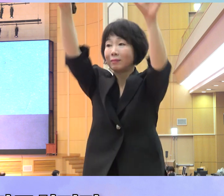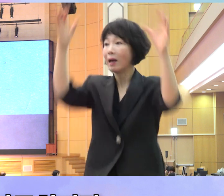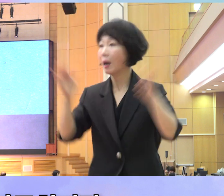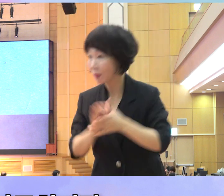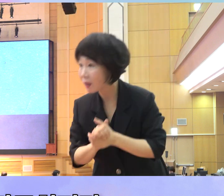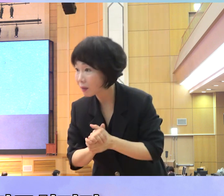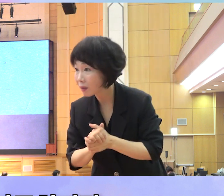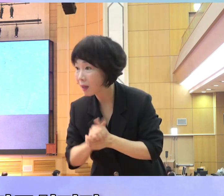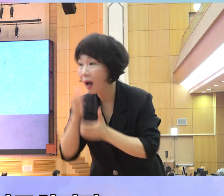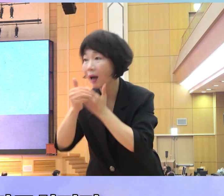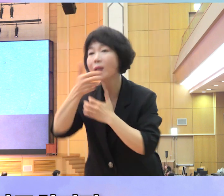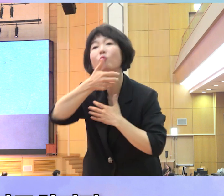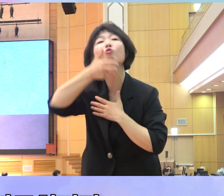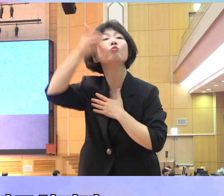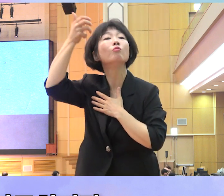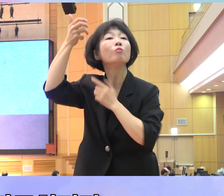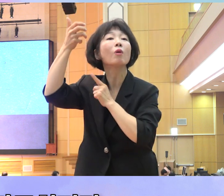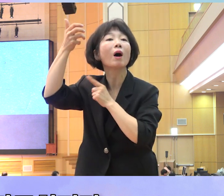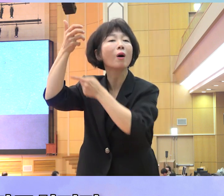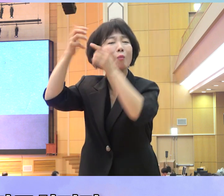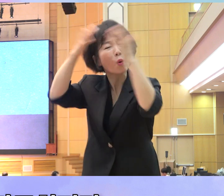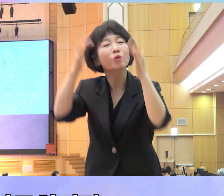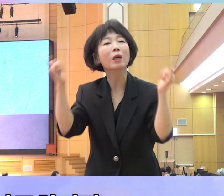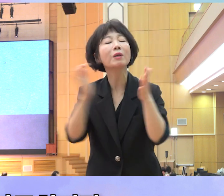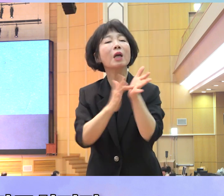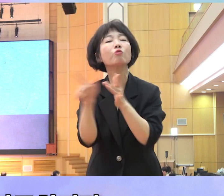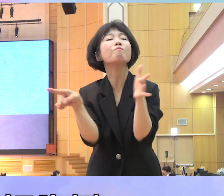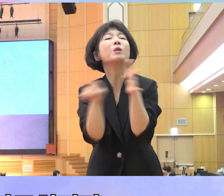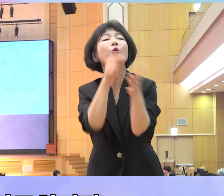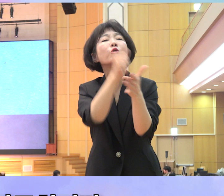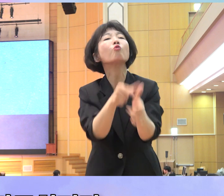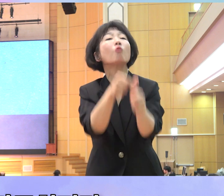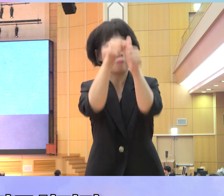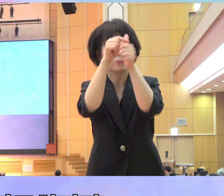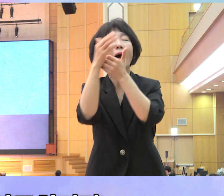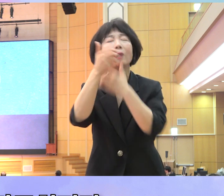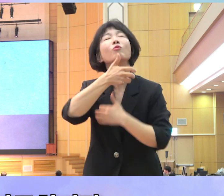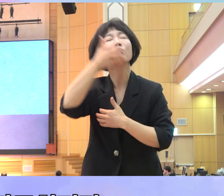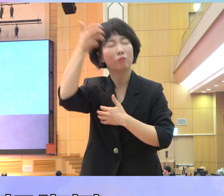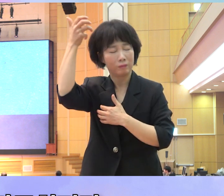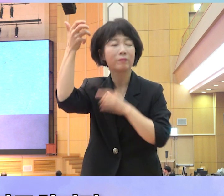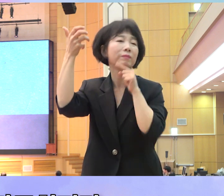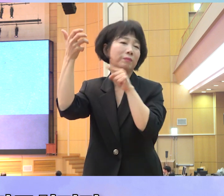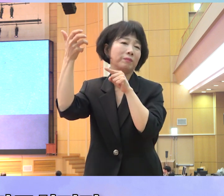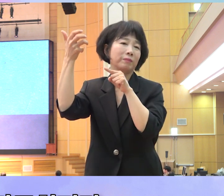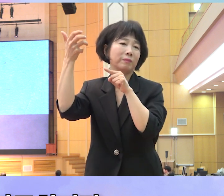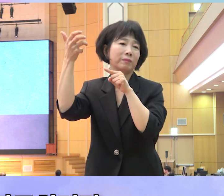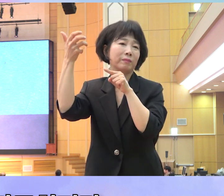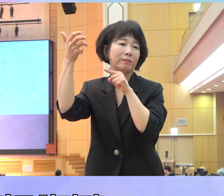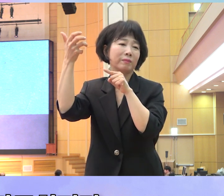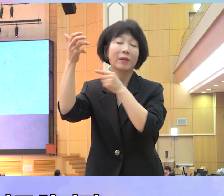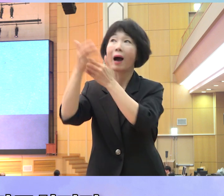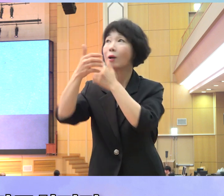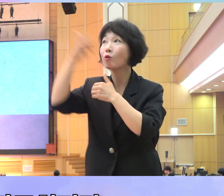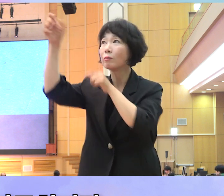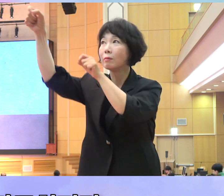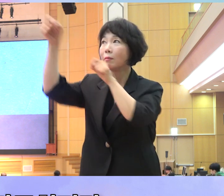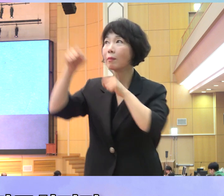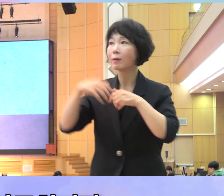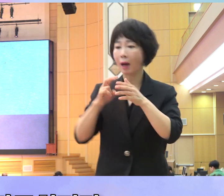거, 복음화되는 거, 이게 하나님의 꿈이 아니겠습니까? 할렐루야. 하나님의 꿈이 나의 뭐가 되고 비전이